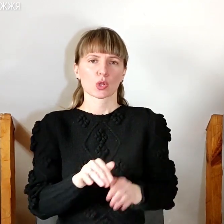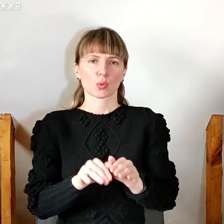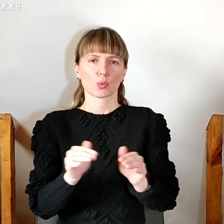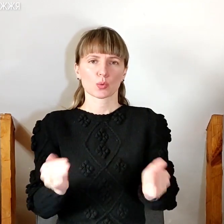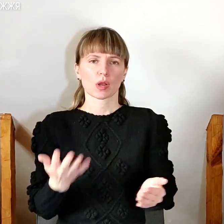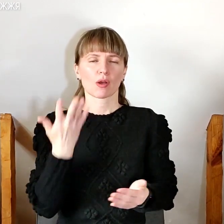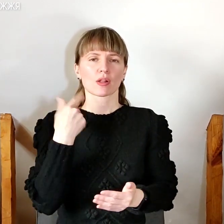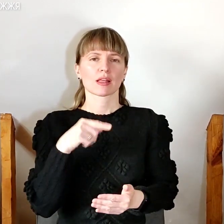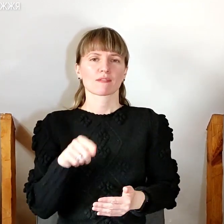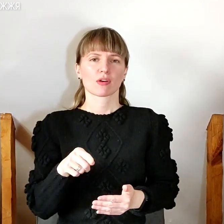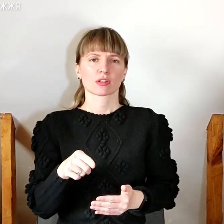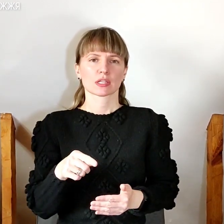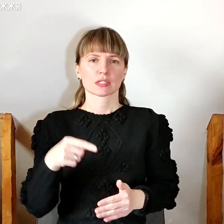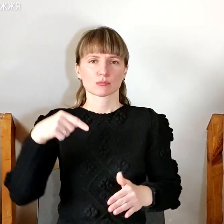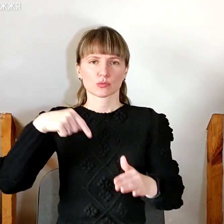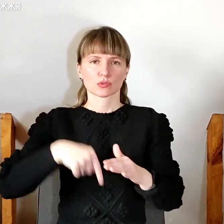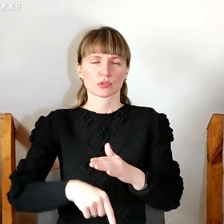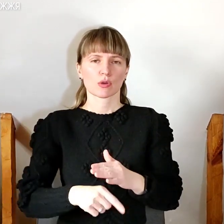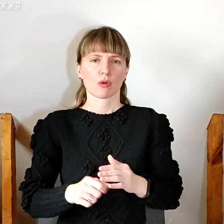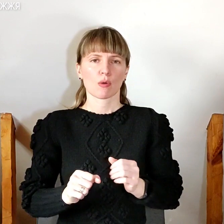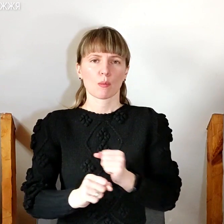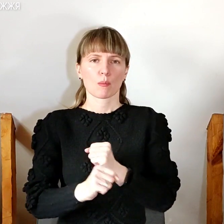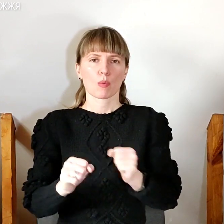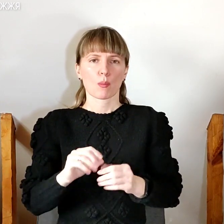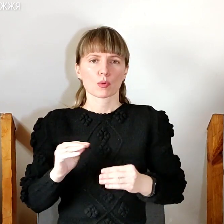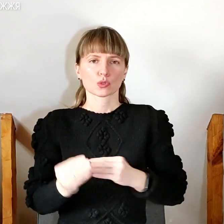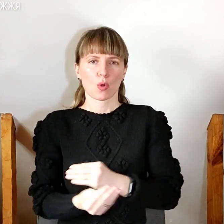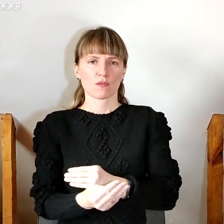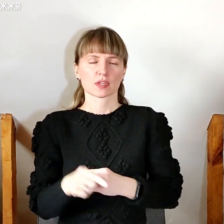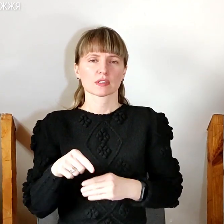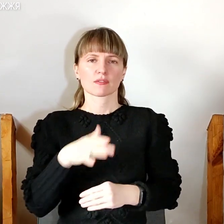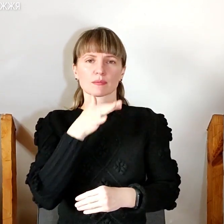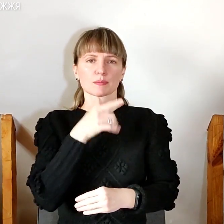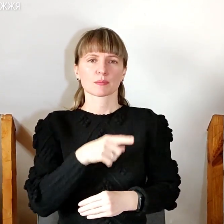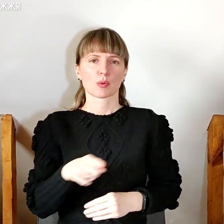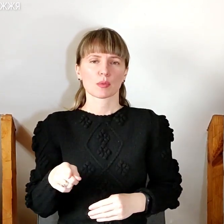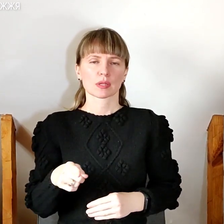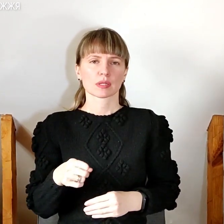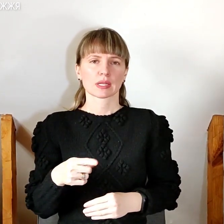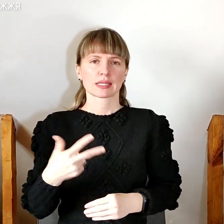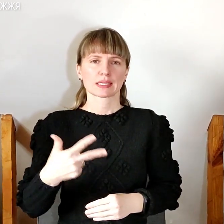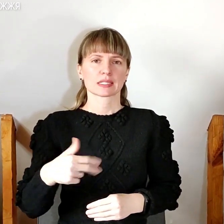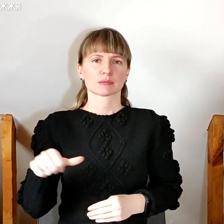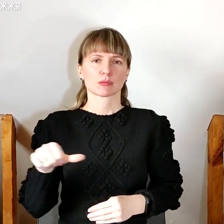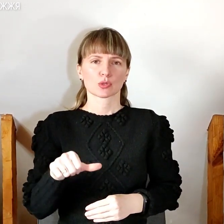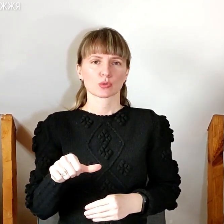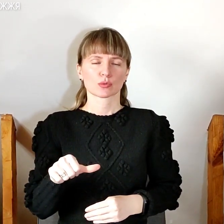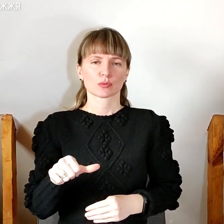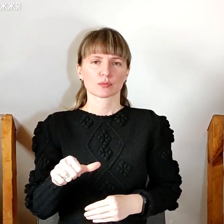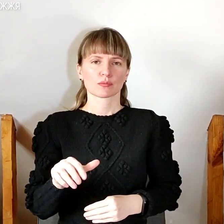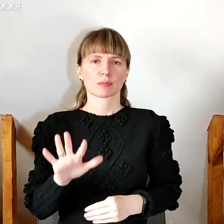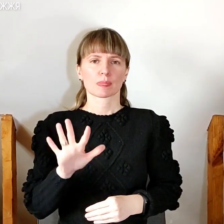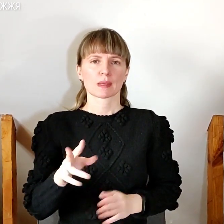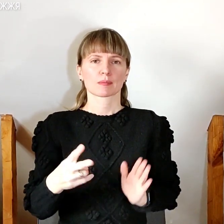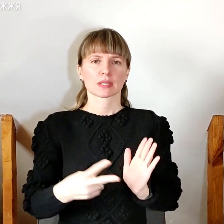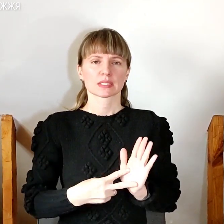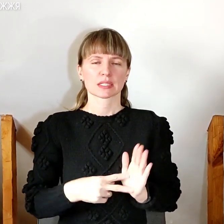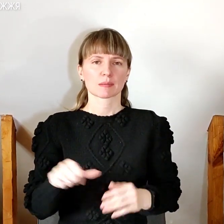коли вони спускаються в бомбосховище, то цей момент даже півчаса для рівні, там 5-7 хвилин, які